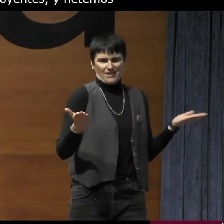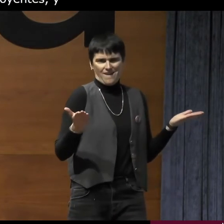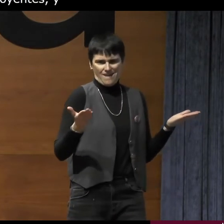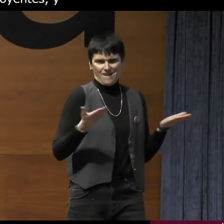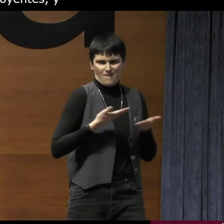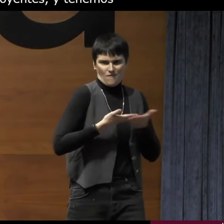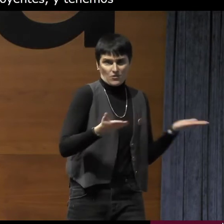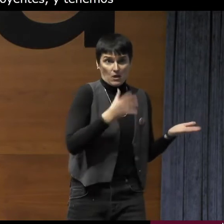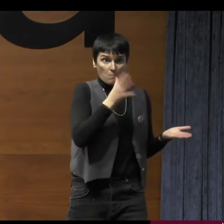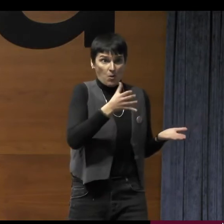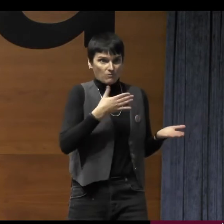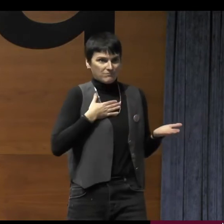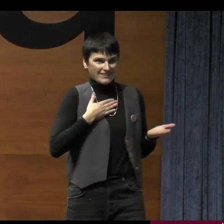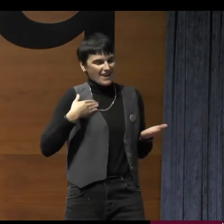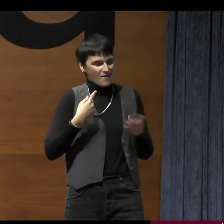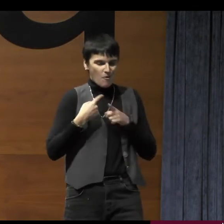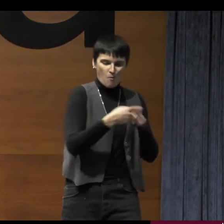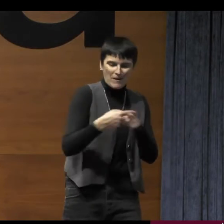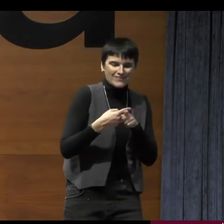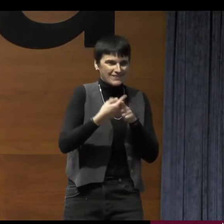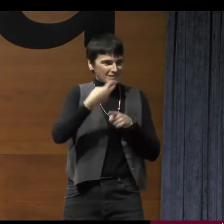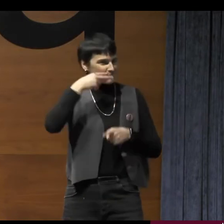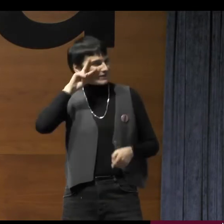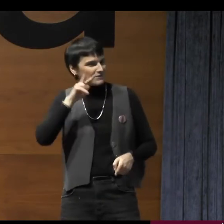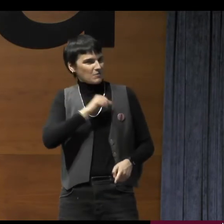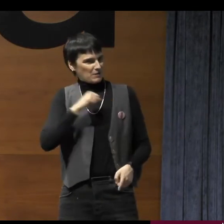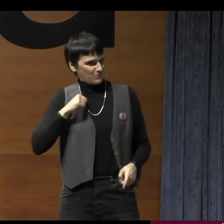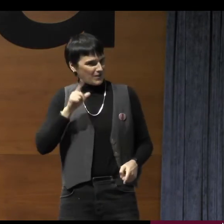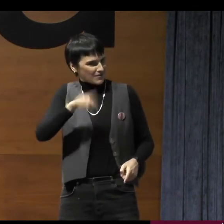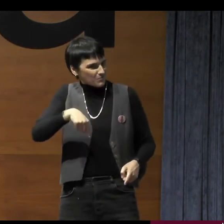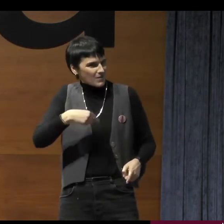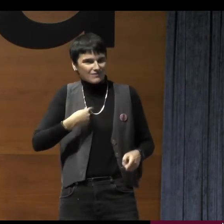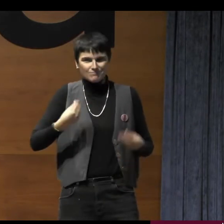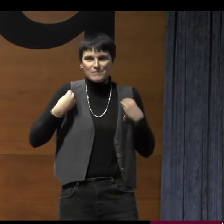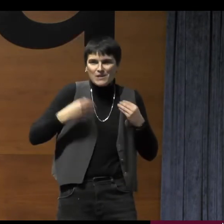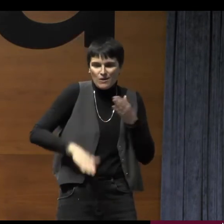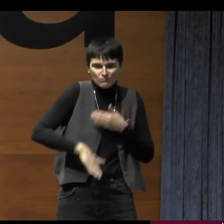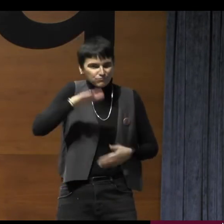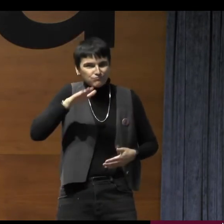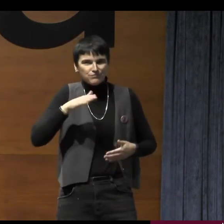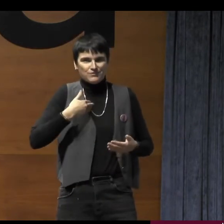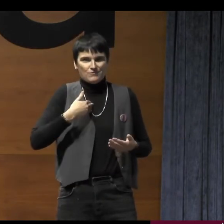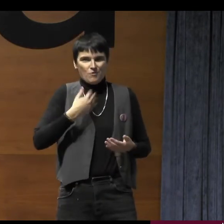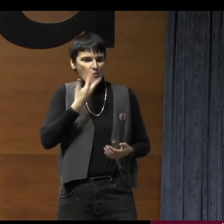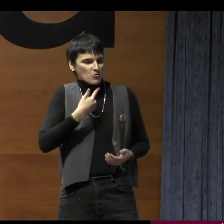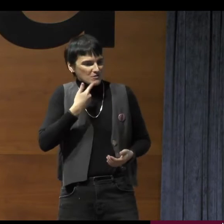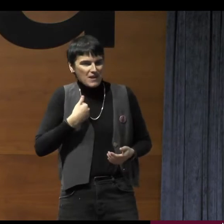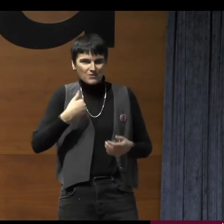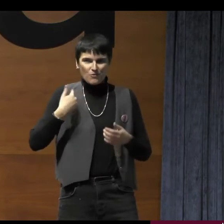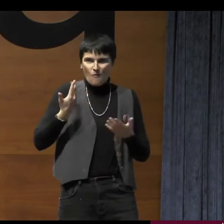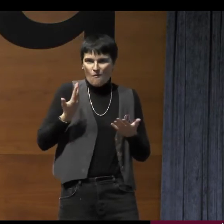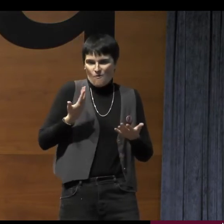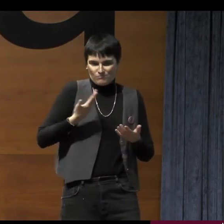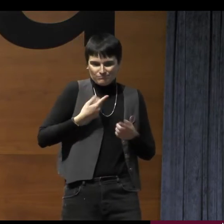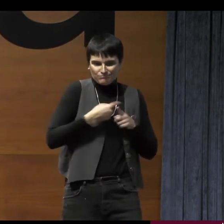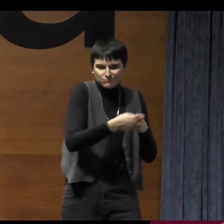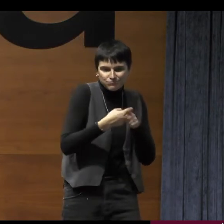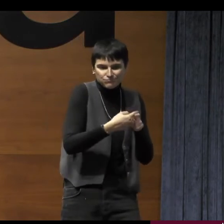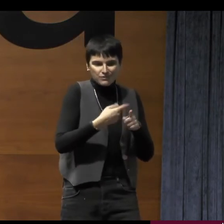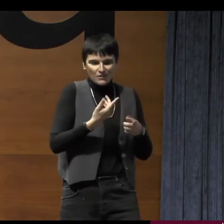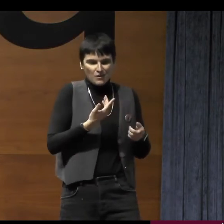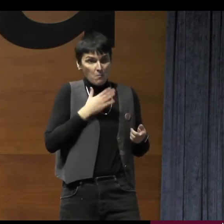Por eso es muy importante ofrecer espacios de confianza donde las personas codas podamos ofrecer nuestras